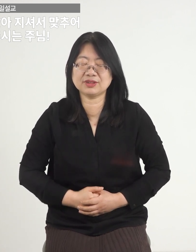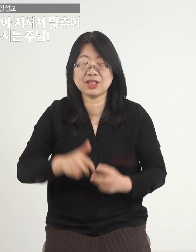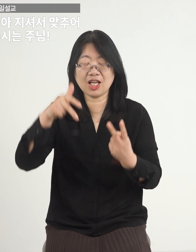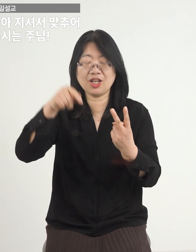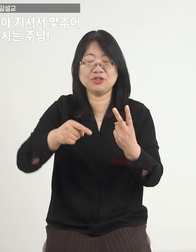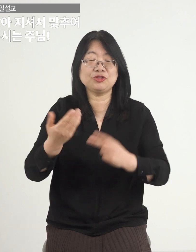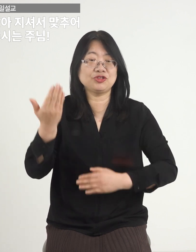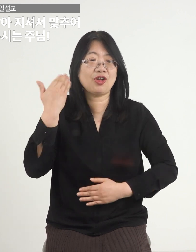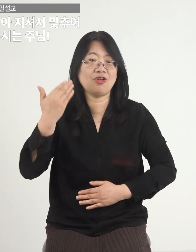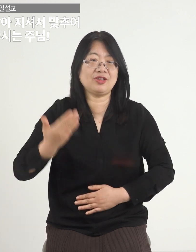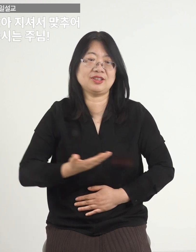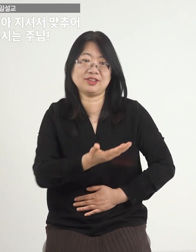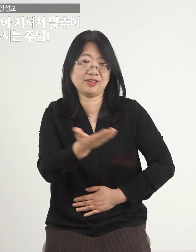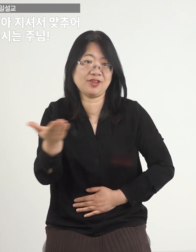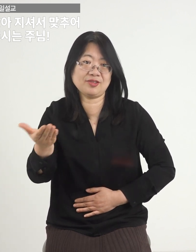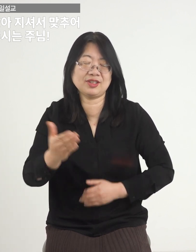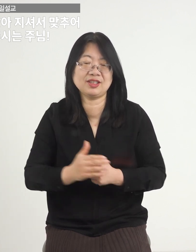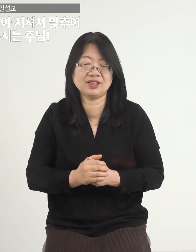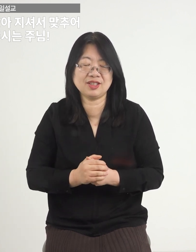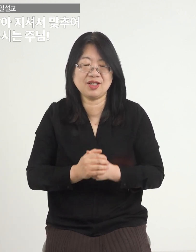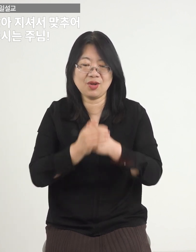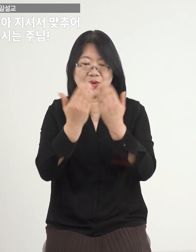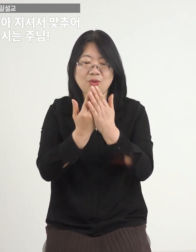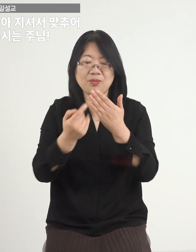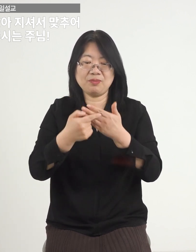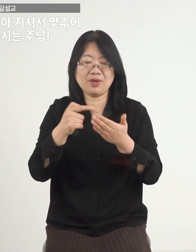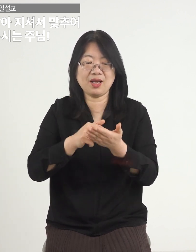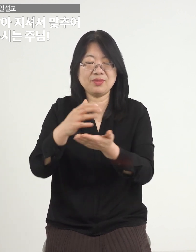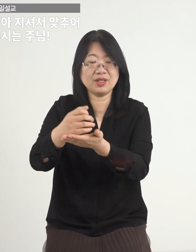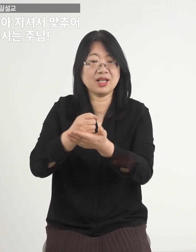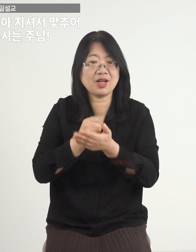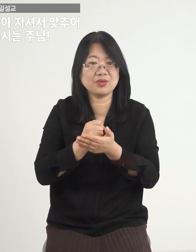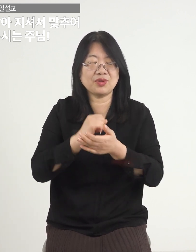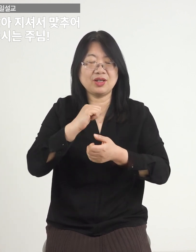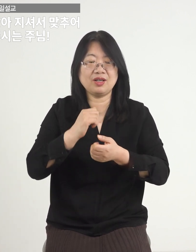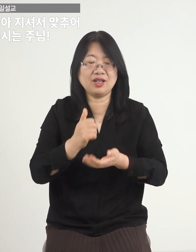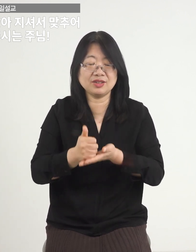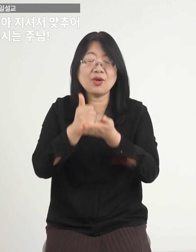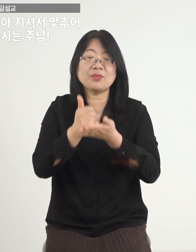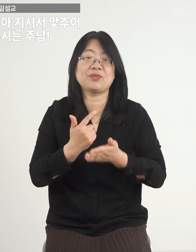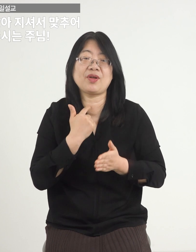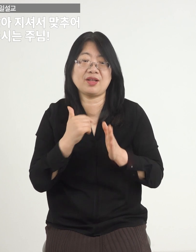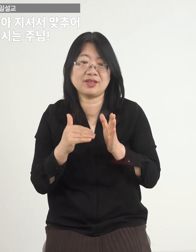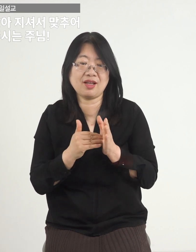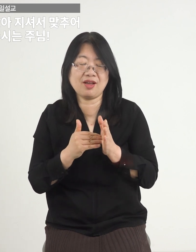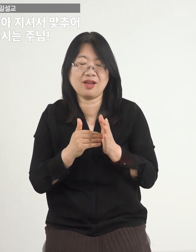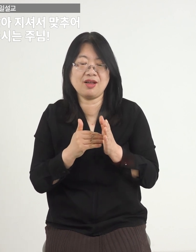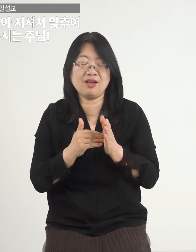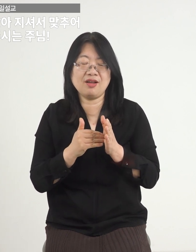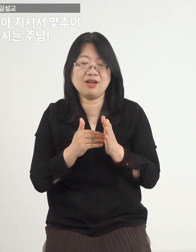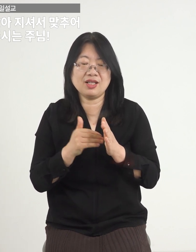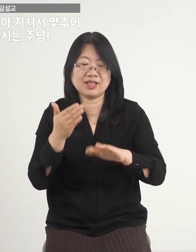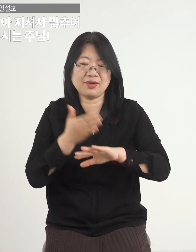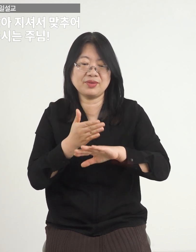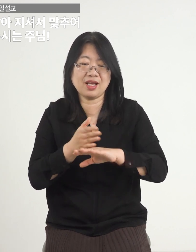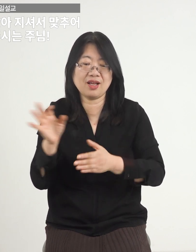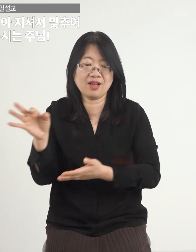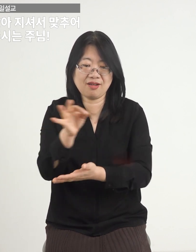2주 전 여러분들이 온 마음을 다해 섬겨주신 감사헌금은